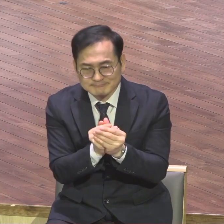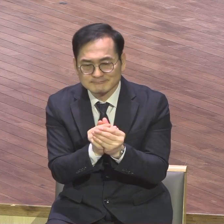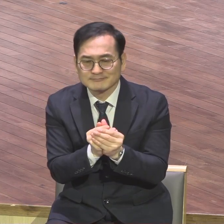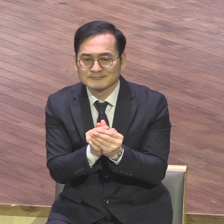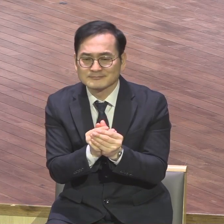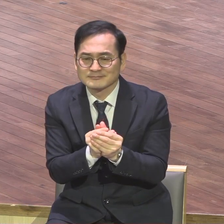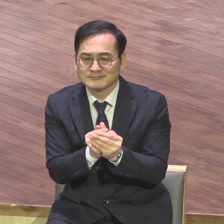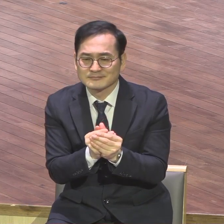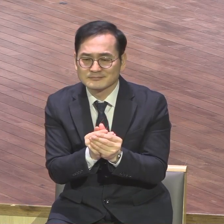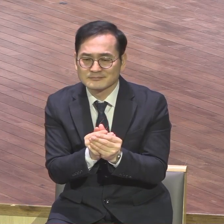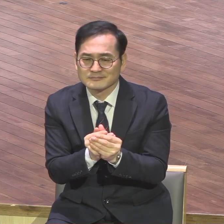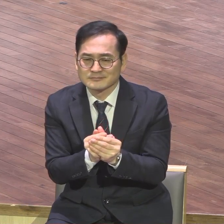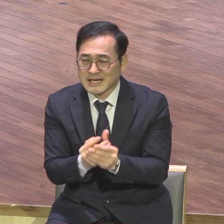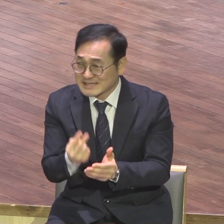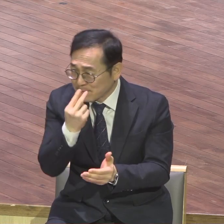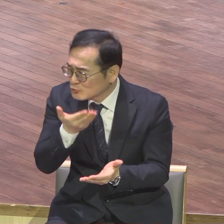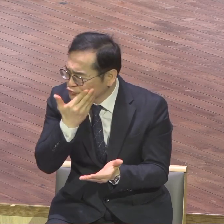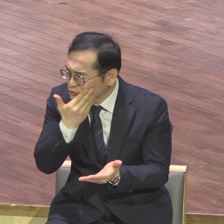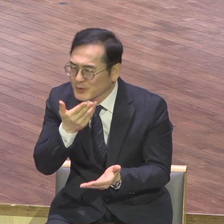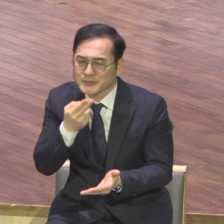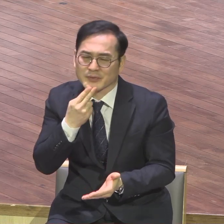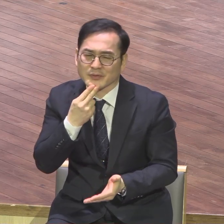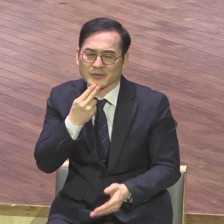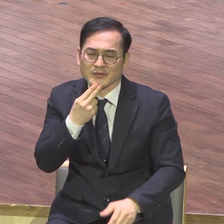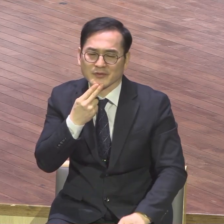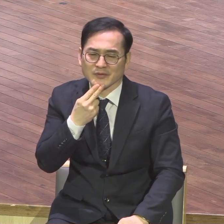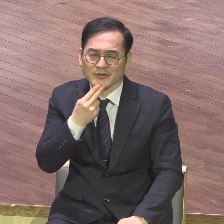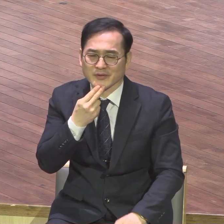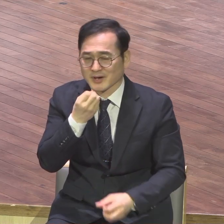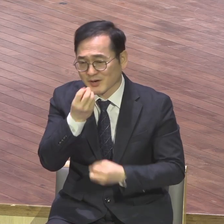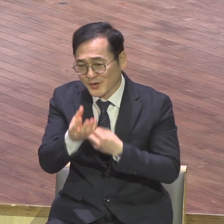이렇게 결론이 나면요 뭐 거칠 게 없지요.